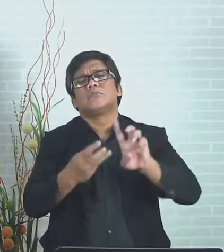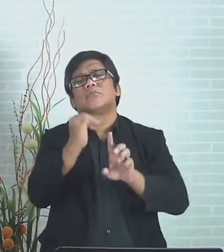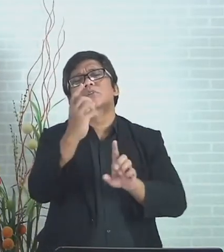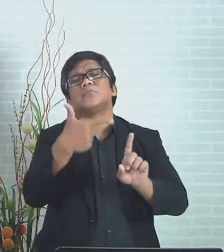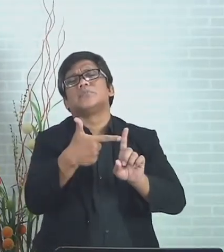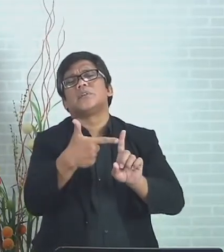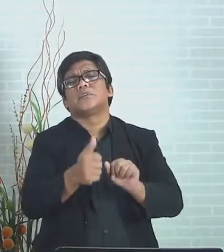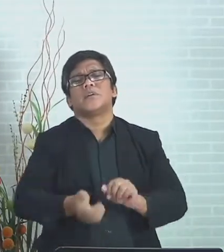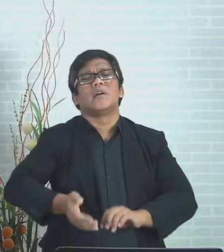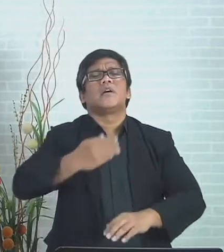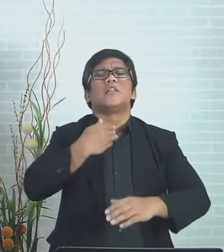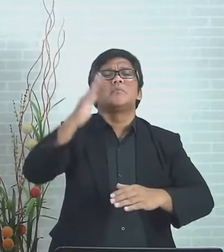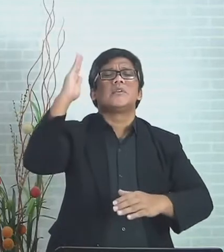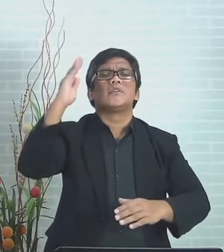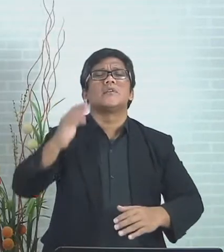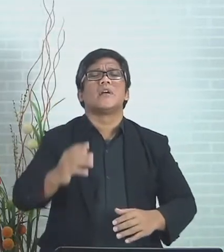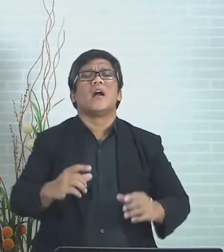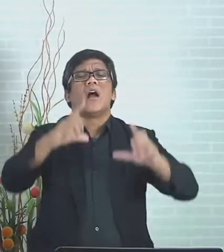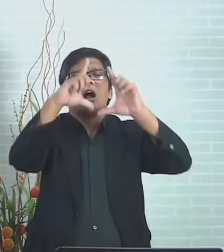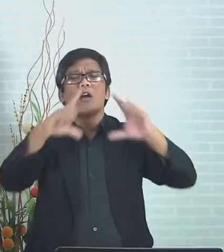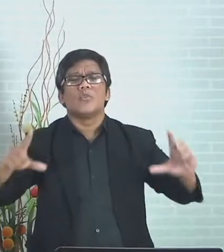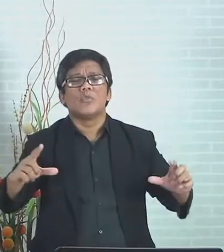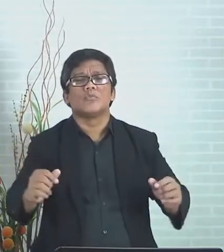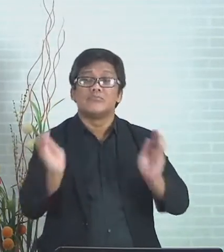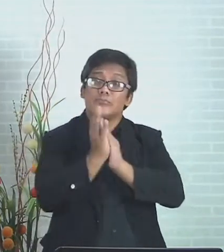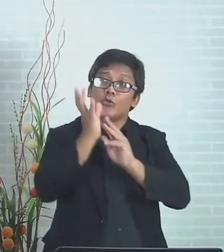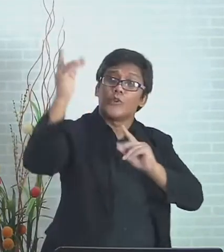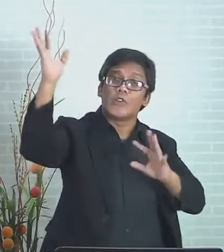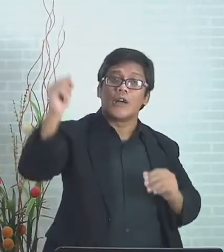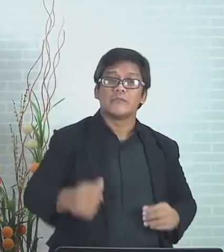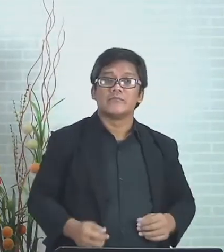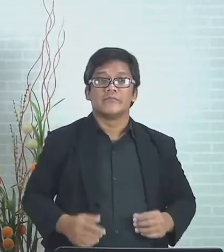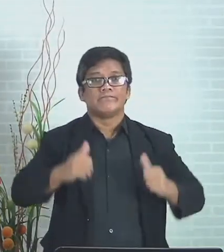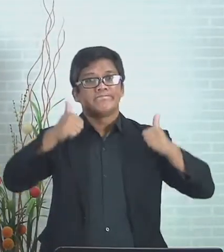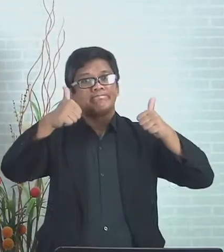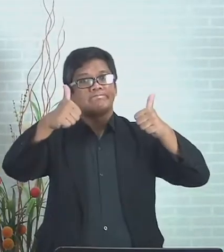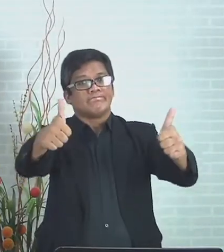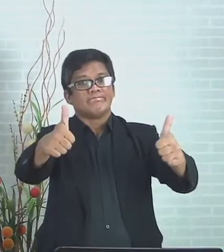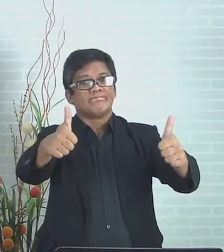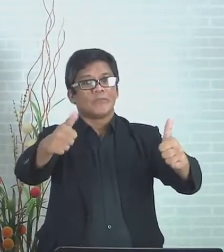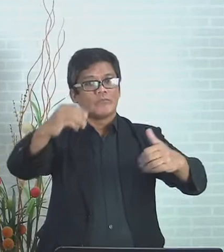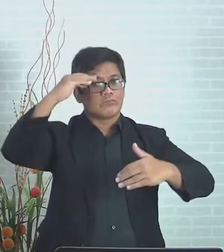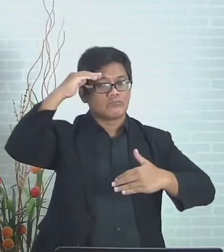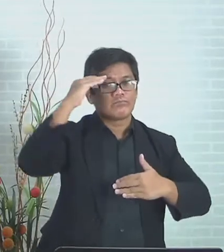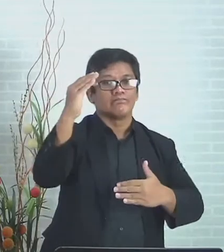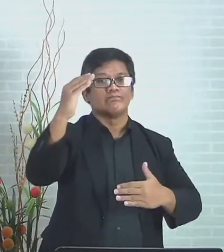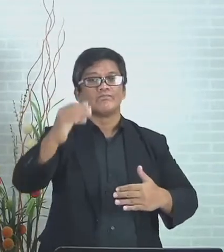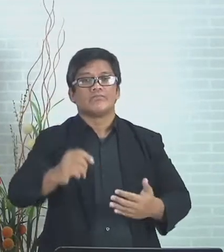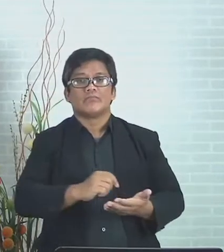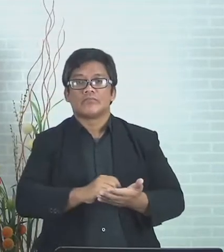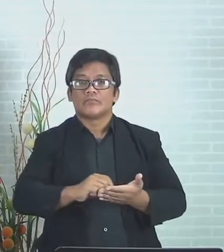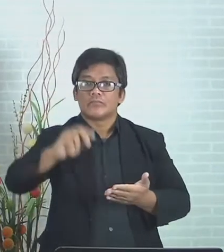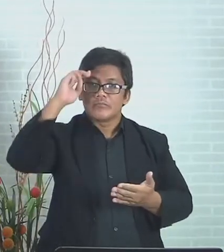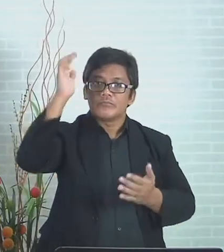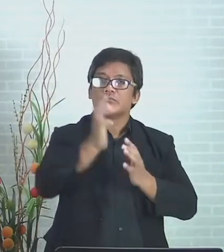Dia Agung diamulia dia termasyhur tertinggi terhormat dan bisa saja